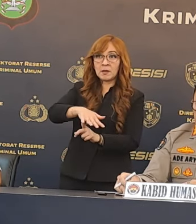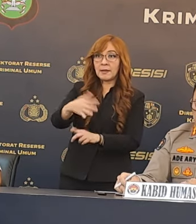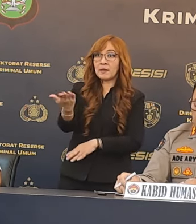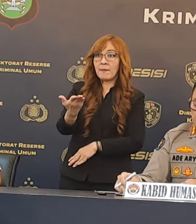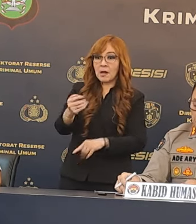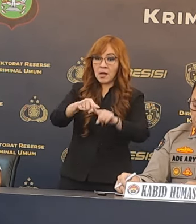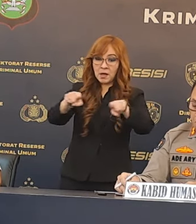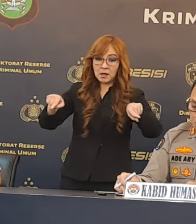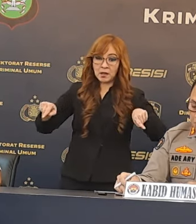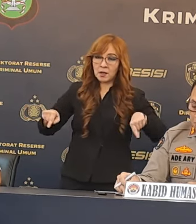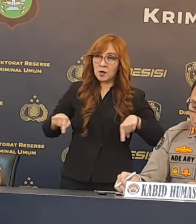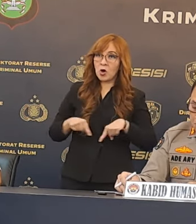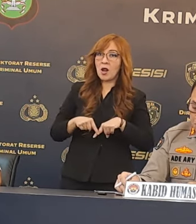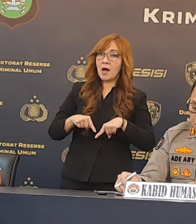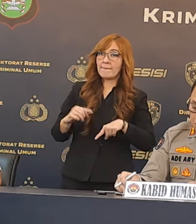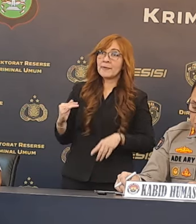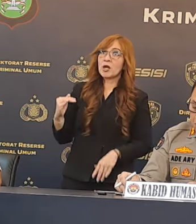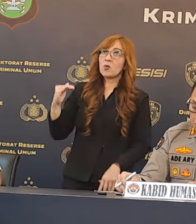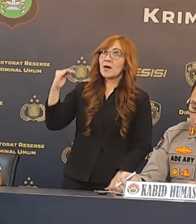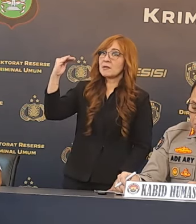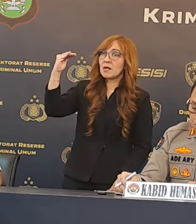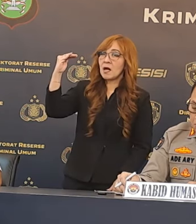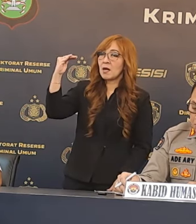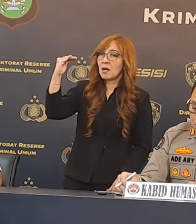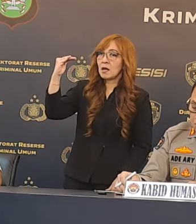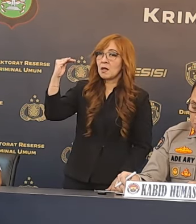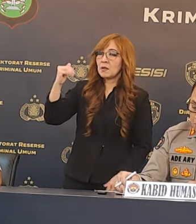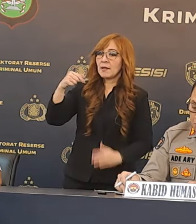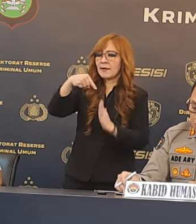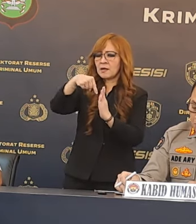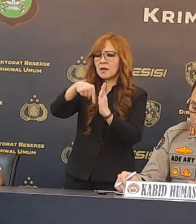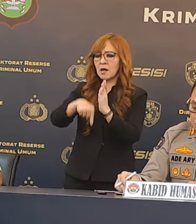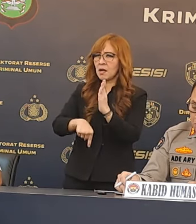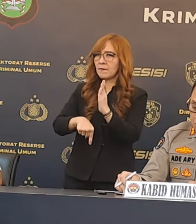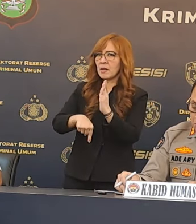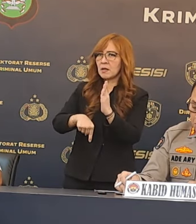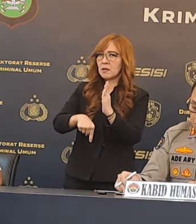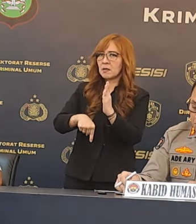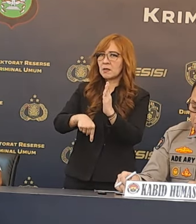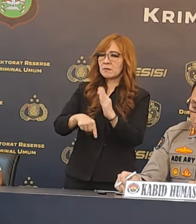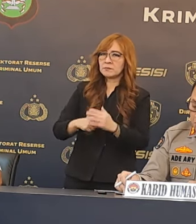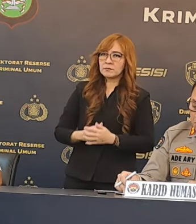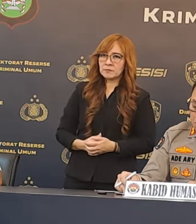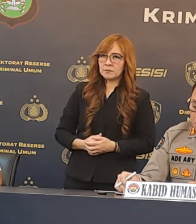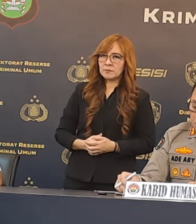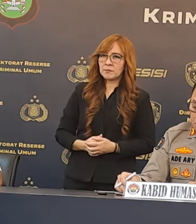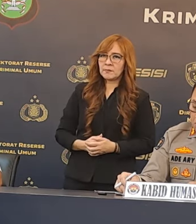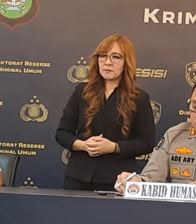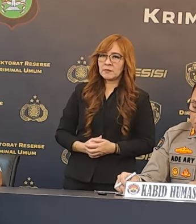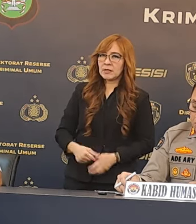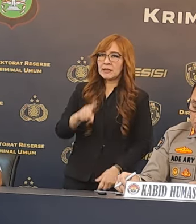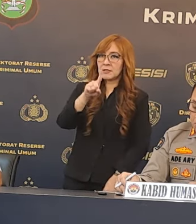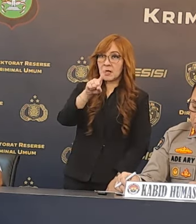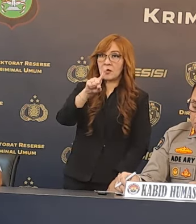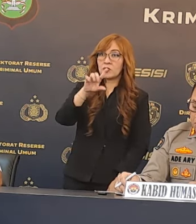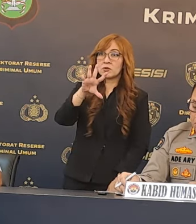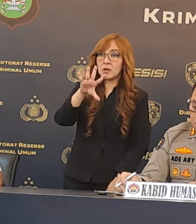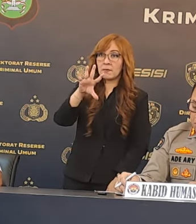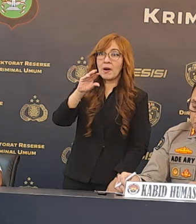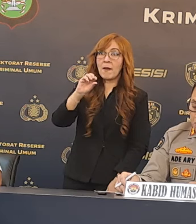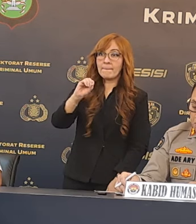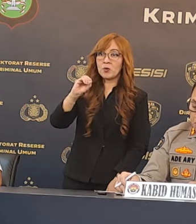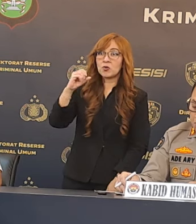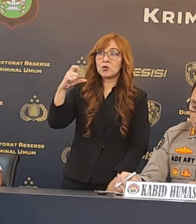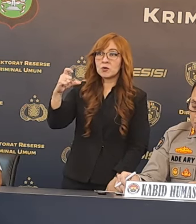kolam dewasa yang kedalamannya adalah 150